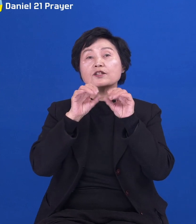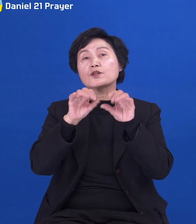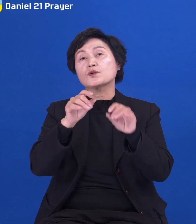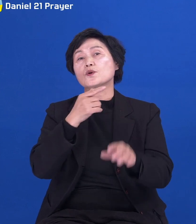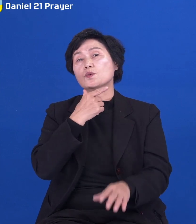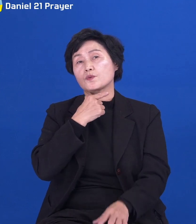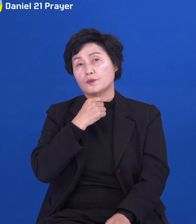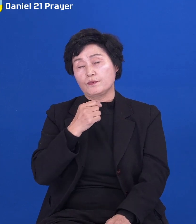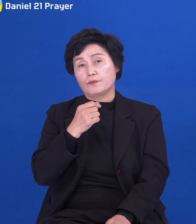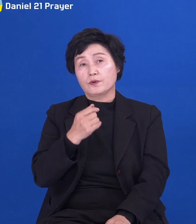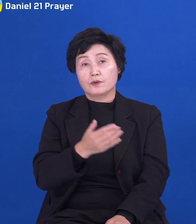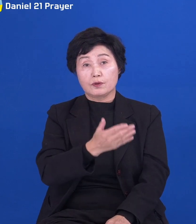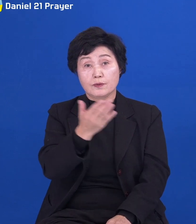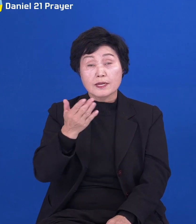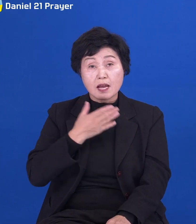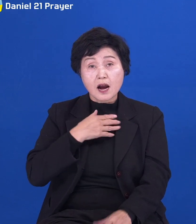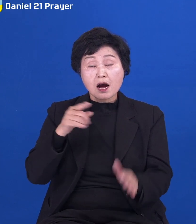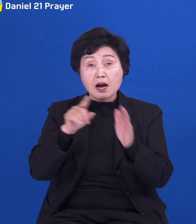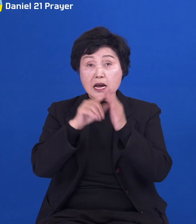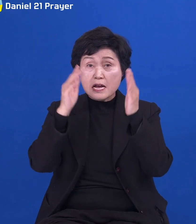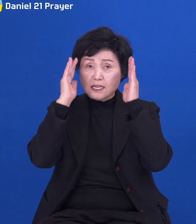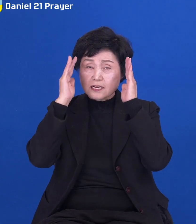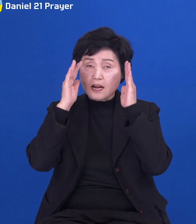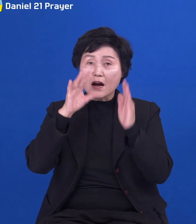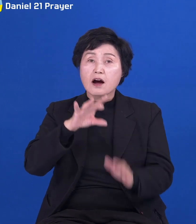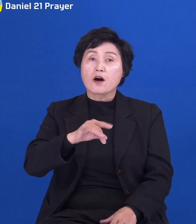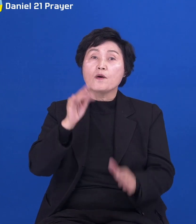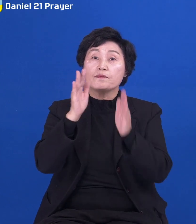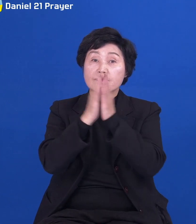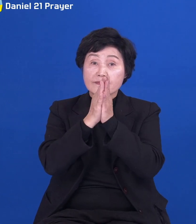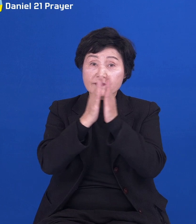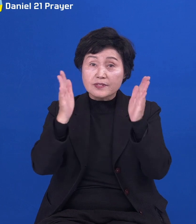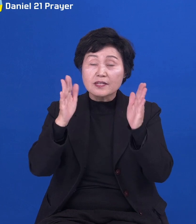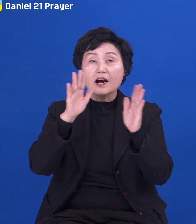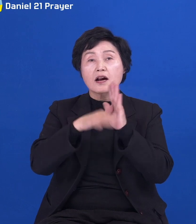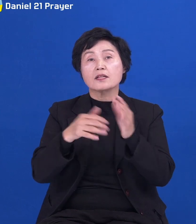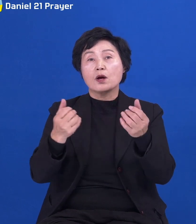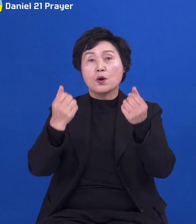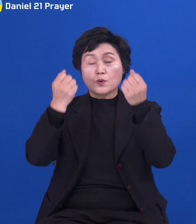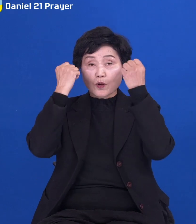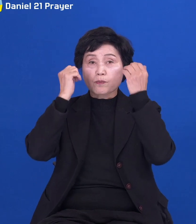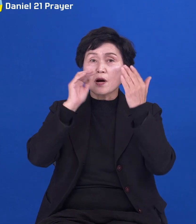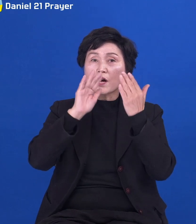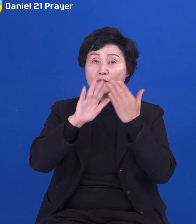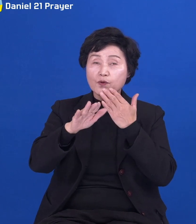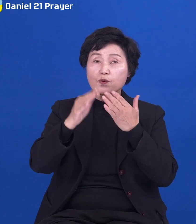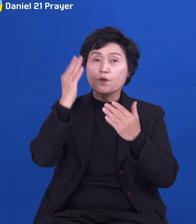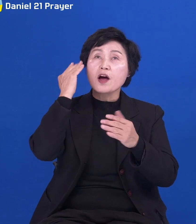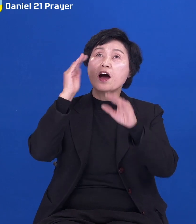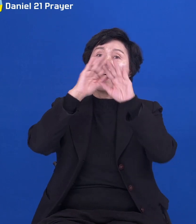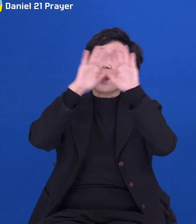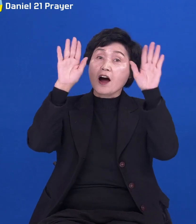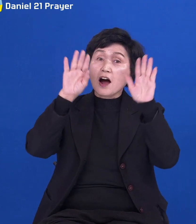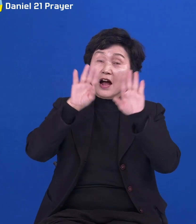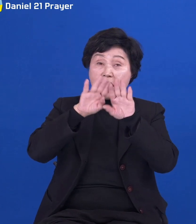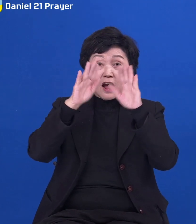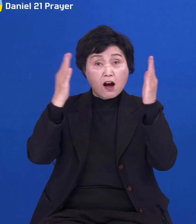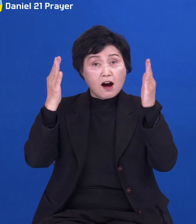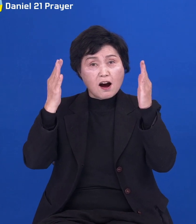여러분, 저는 신학을 처음에 시작할 때요, 이 신학을 졸업하면 황금길이 열릴 거라는 생각으로 신학을 시작하지